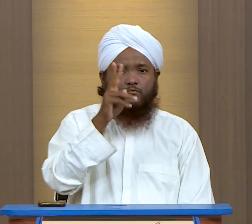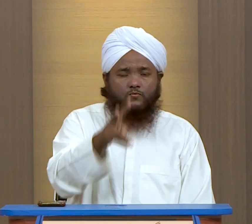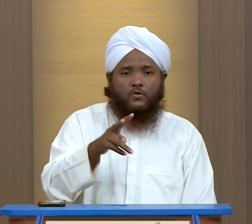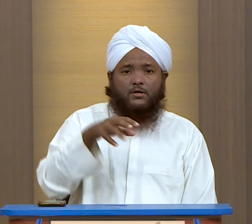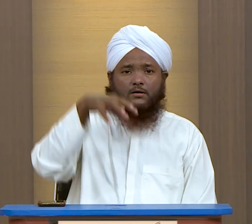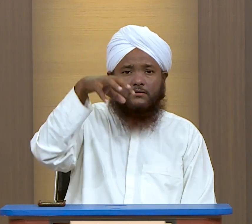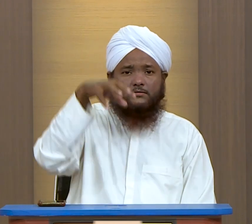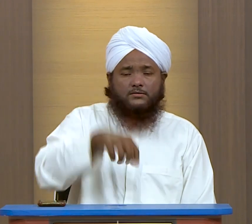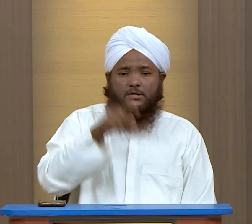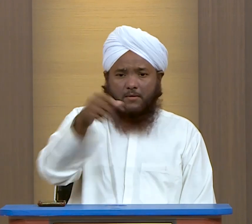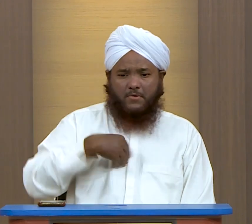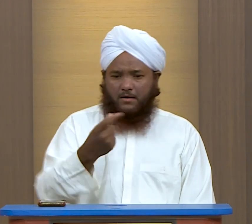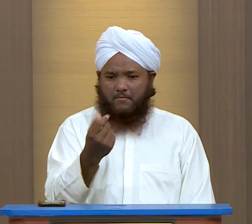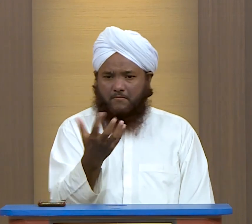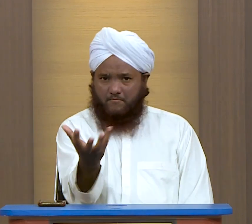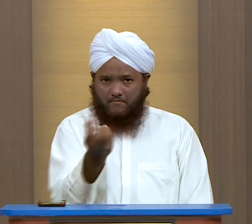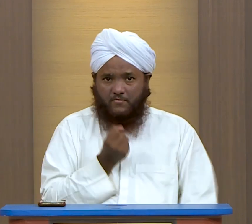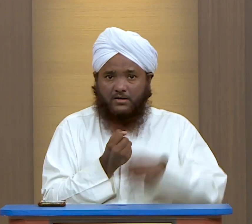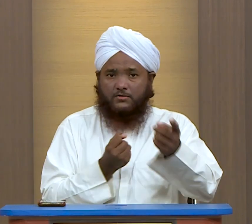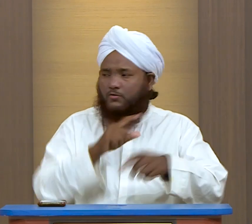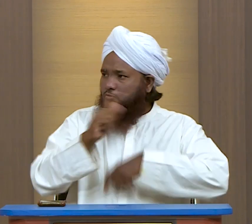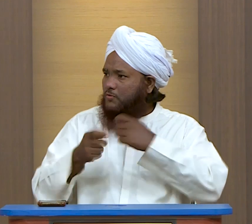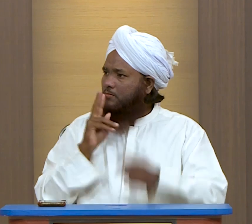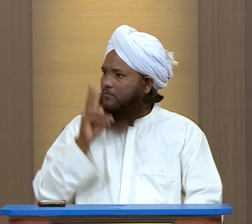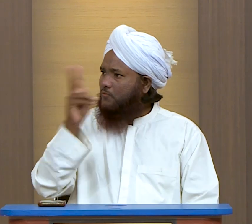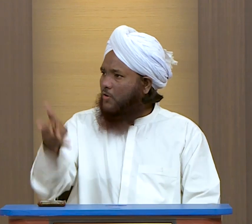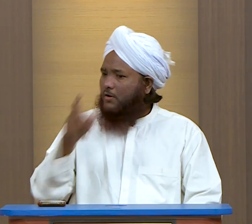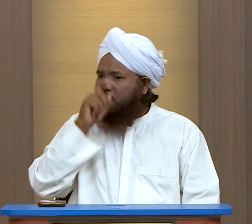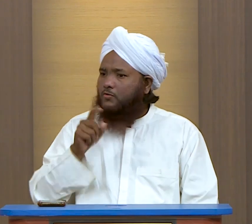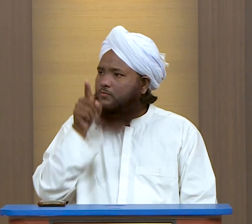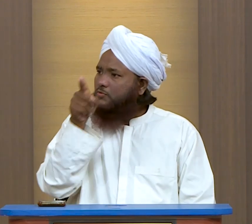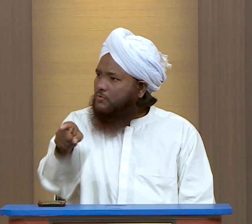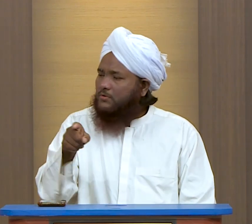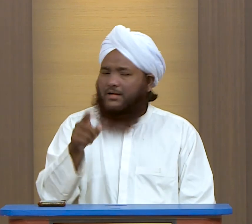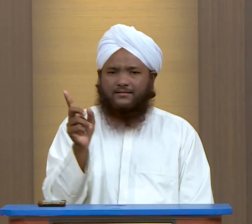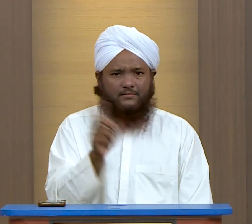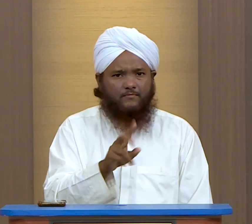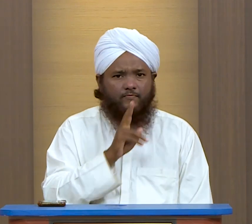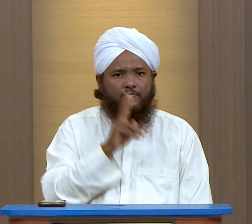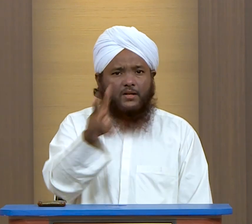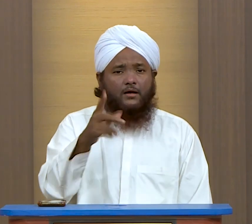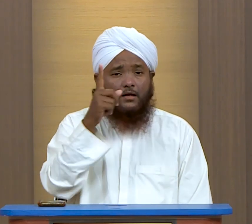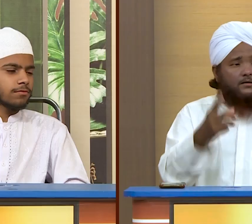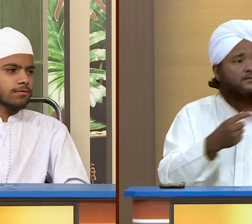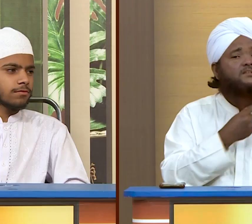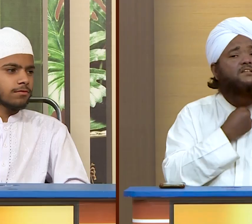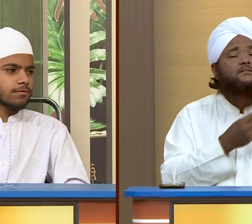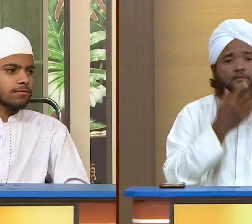یہ میرا مال ہے۔ چور نے کہا، تم جھوٹ بولتے ہو۔ اس شخص نے کہا، ایسی بات ہے تو قسم کھا کر دکھاؤ۔ یہ سن کر اس چور